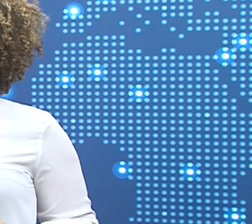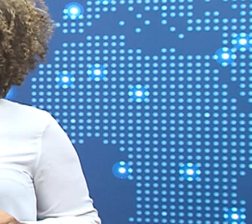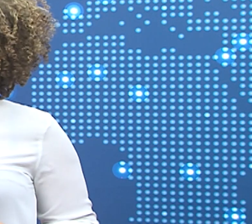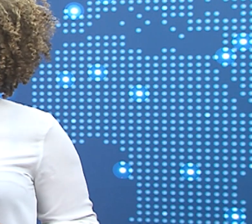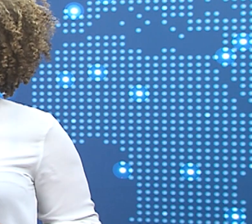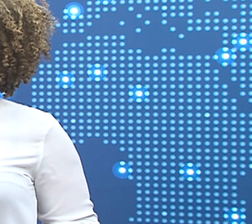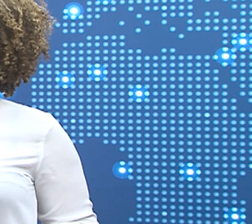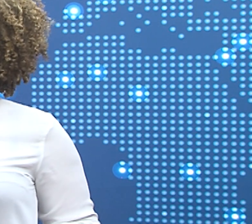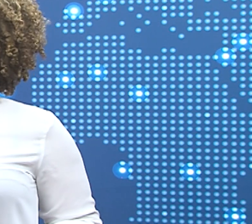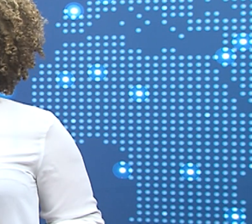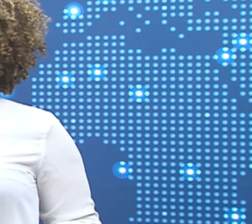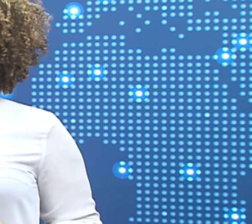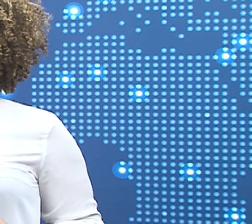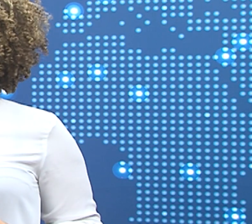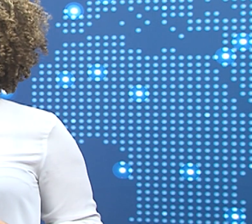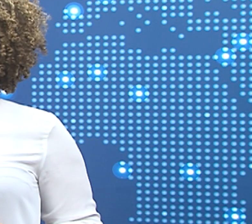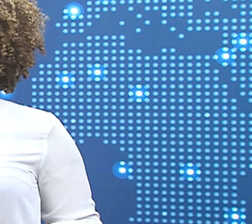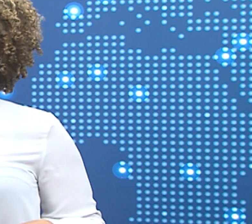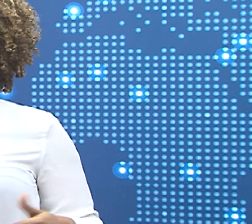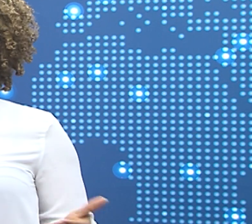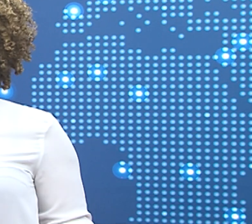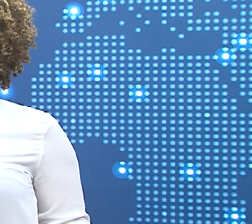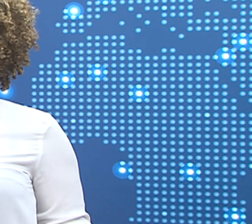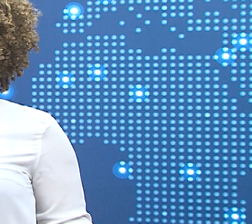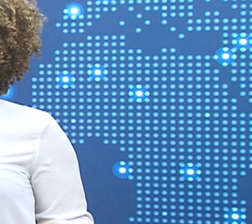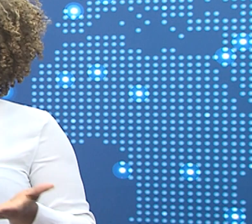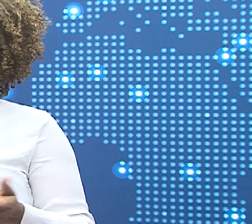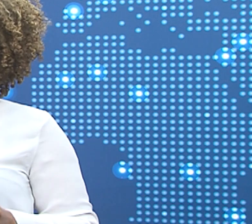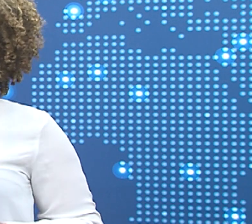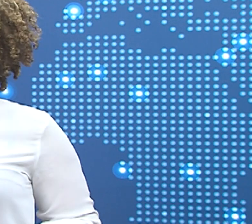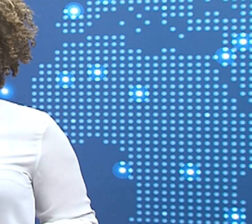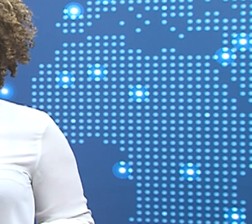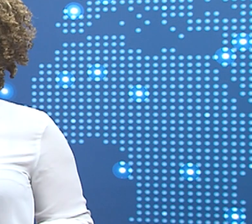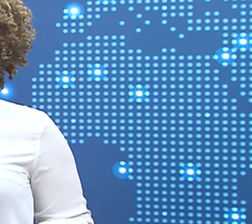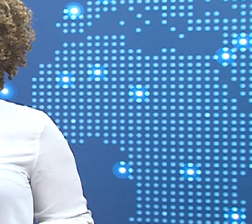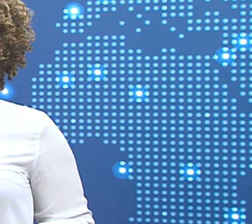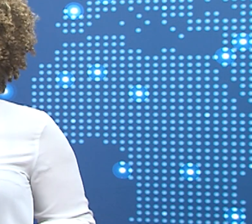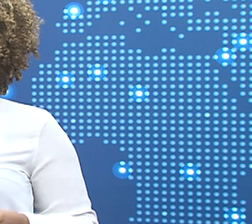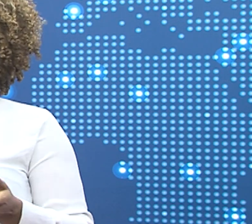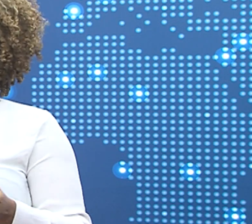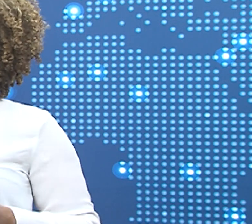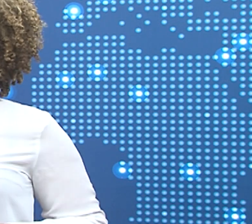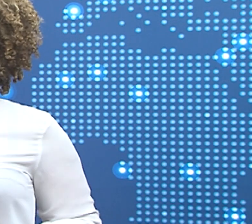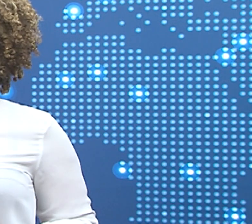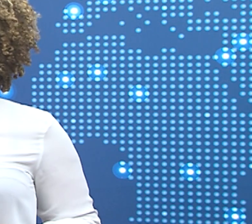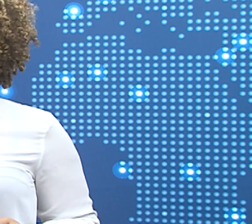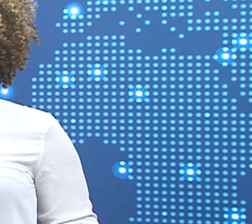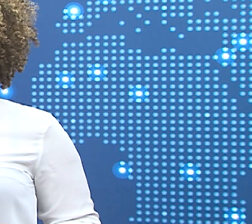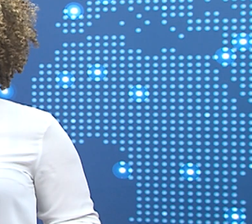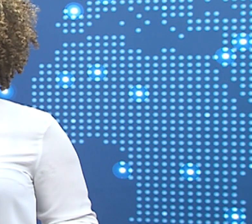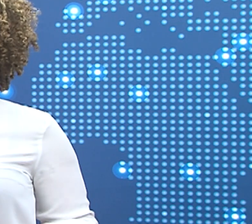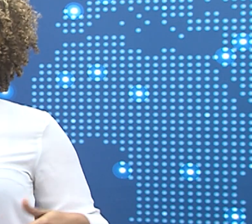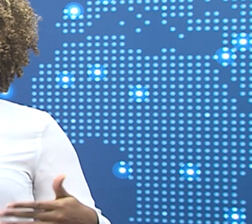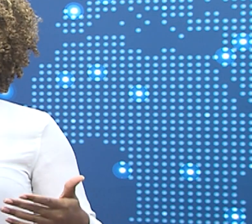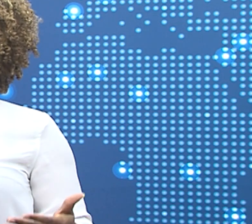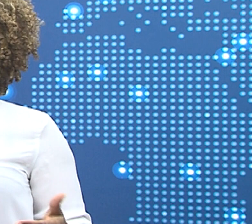alta e Trafalho de Santiago já está conta de momento com nenhum caso ativo. Pamora, que é o único que estava internado, já recebe alta. Confira